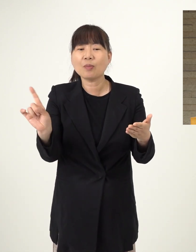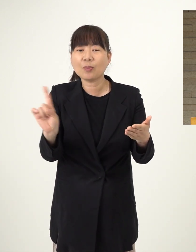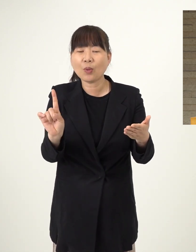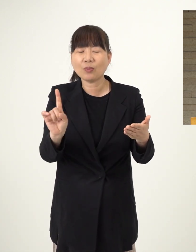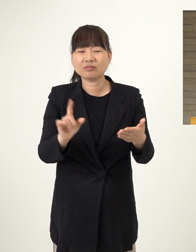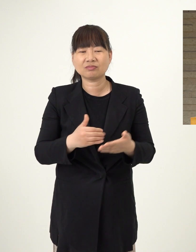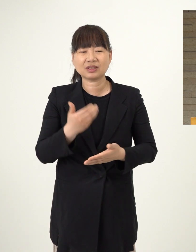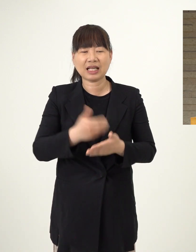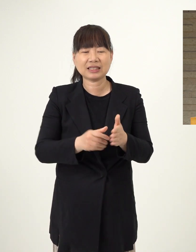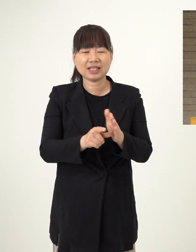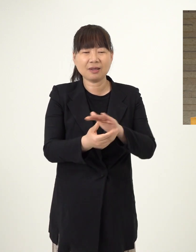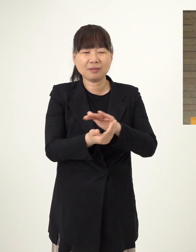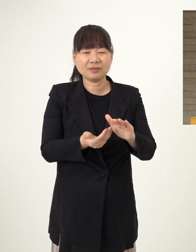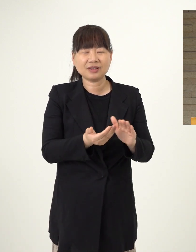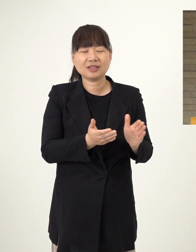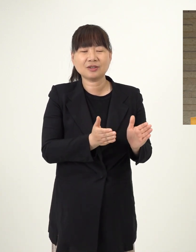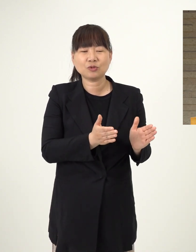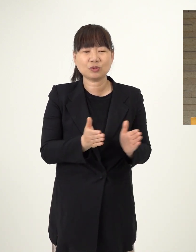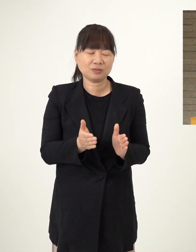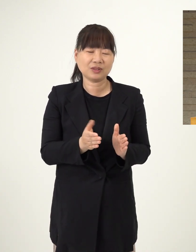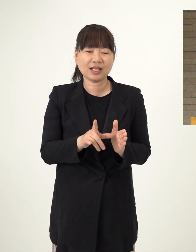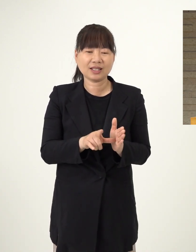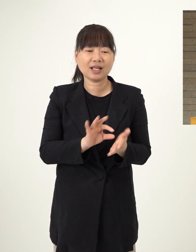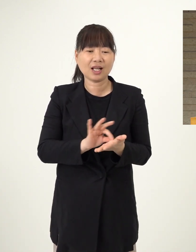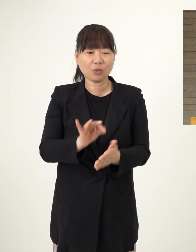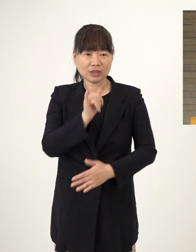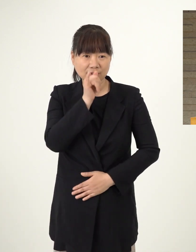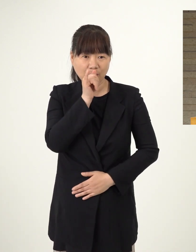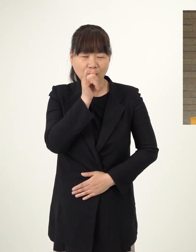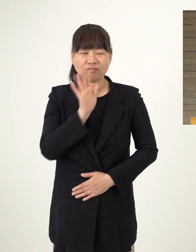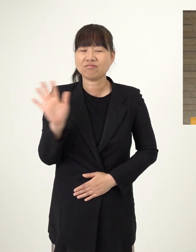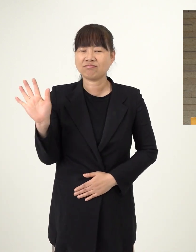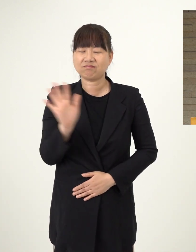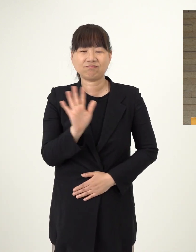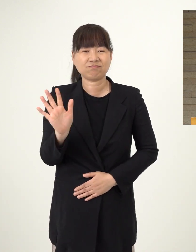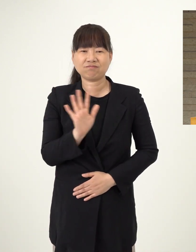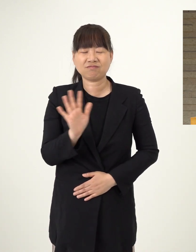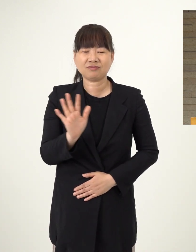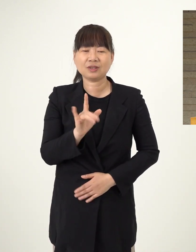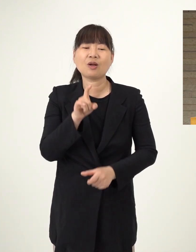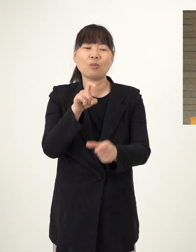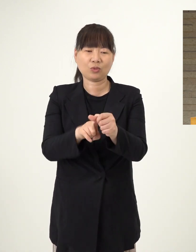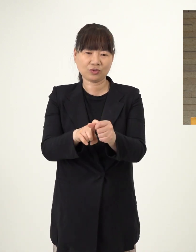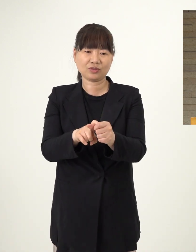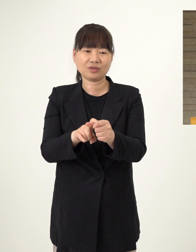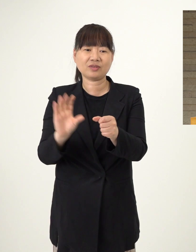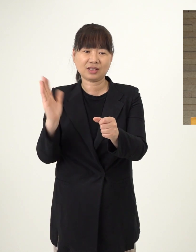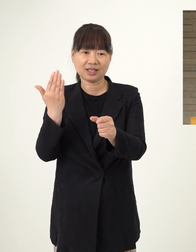남는 시간 미리 예배하는 어떤 수단이 아니고 찬양은 목적이에요.